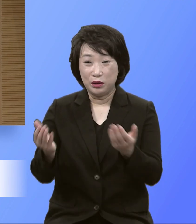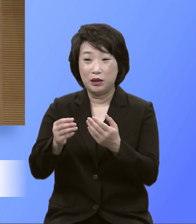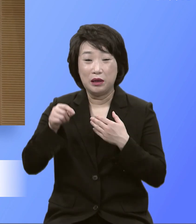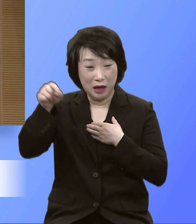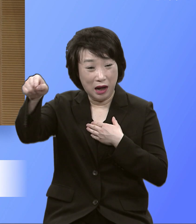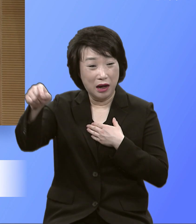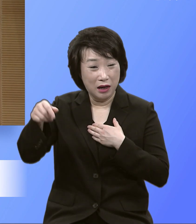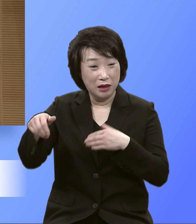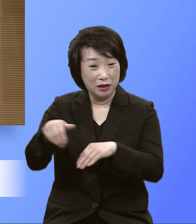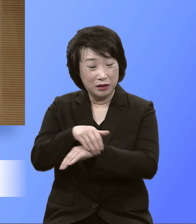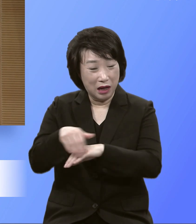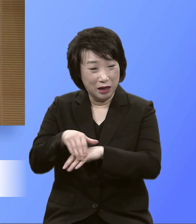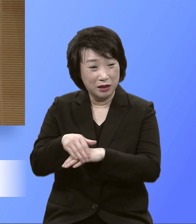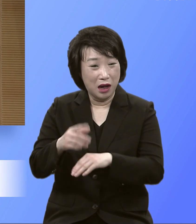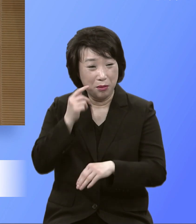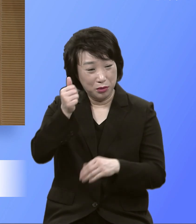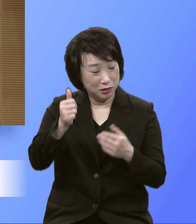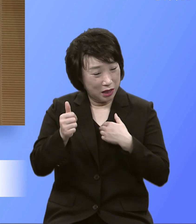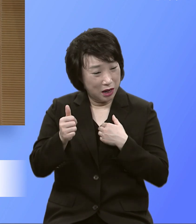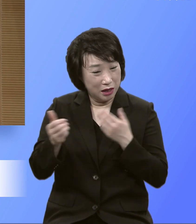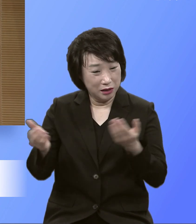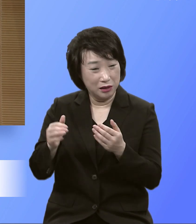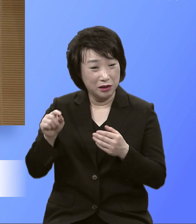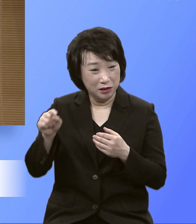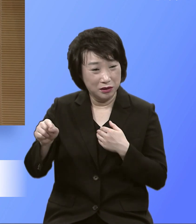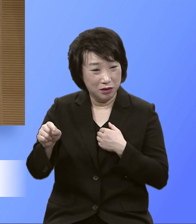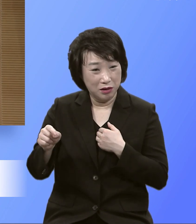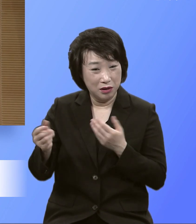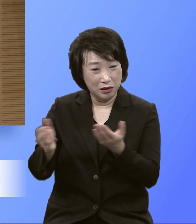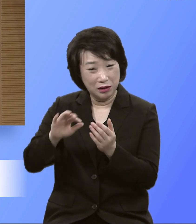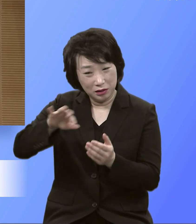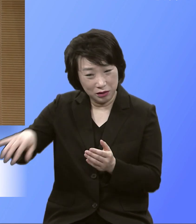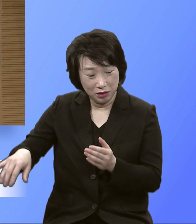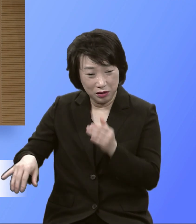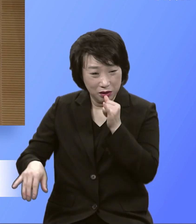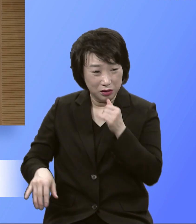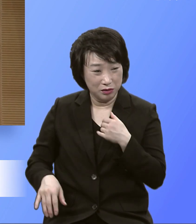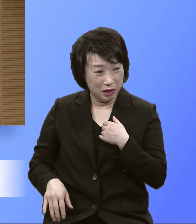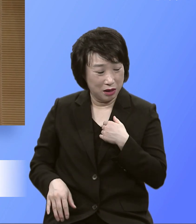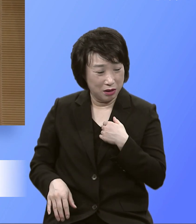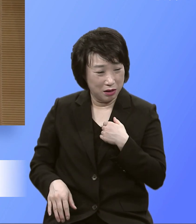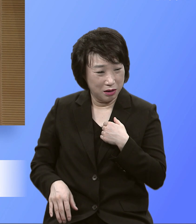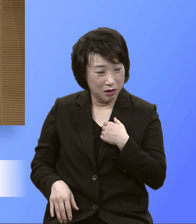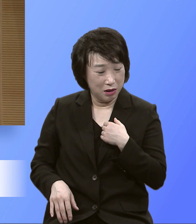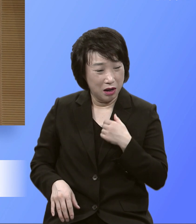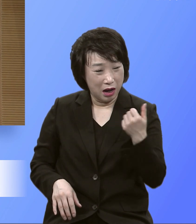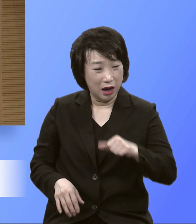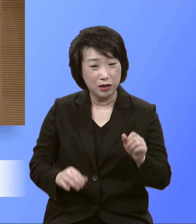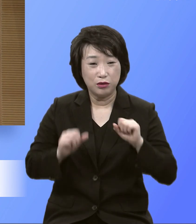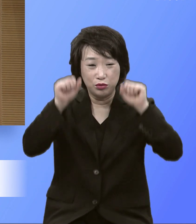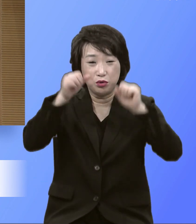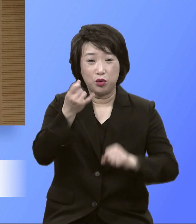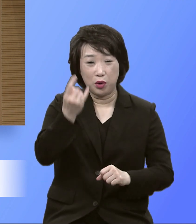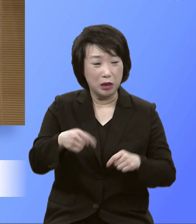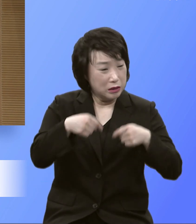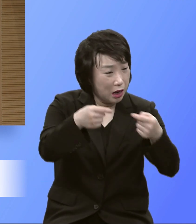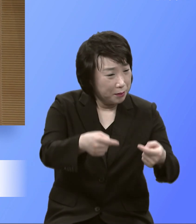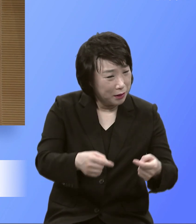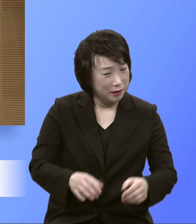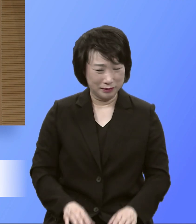직장에 다니는 사람이 직장을 판개치고 아들 운동회에